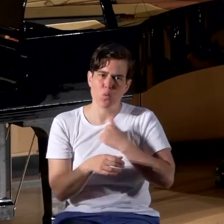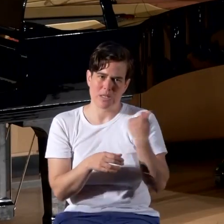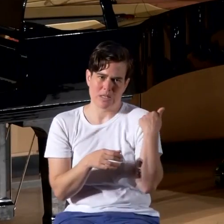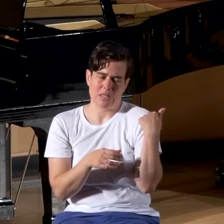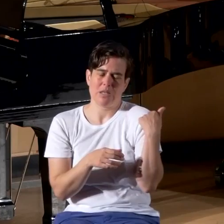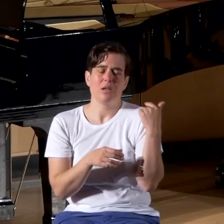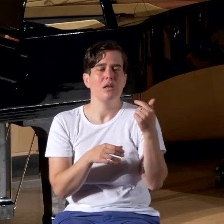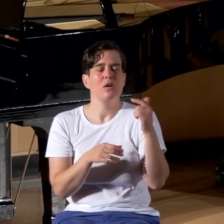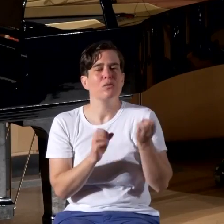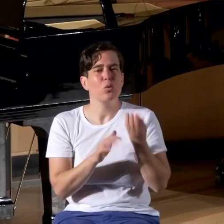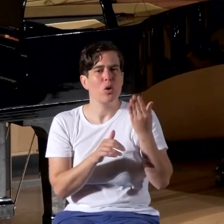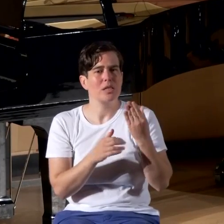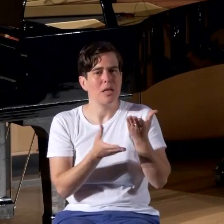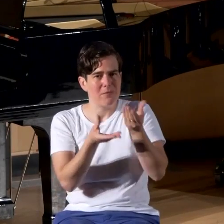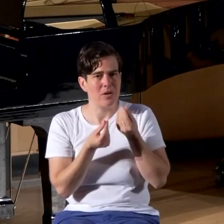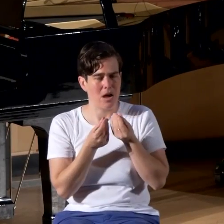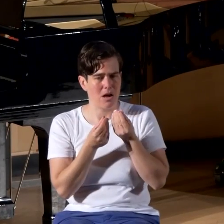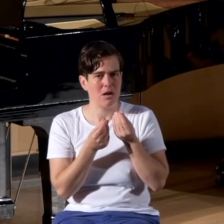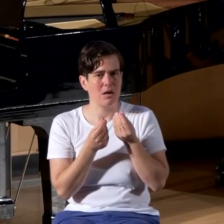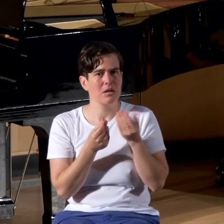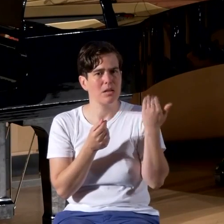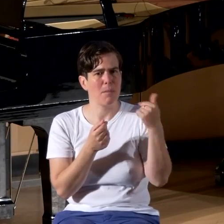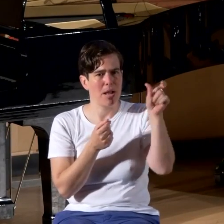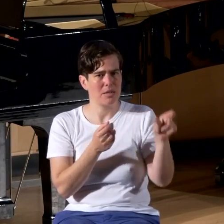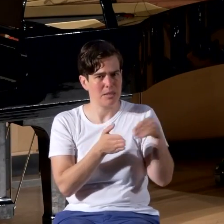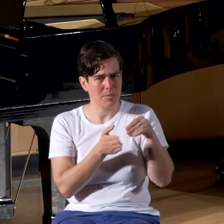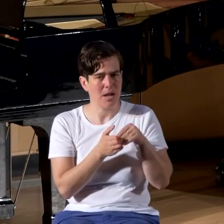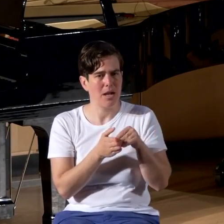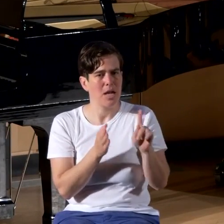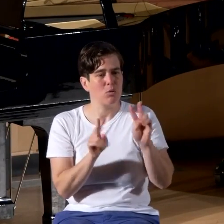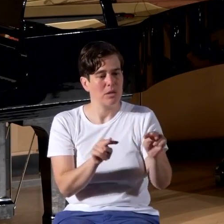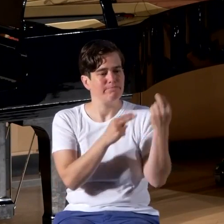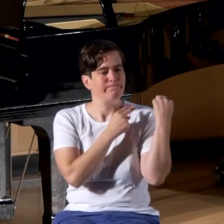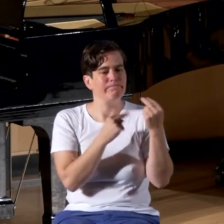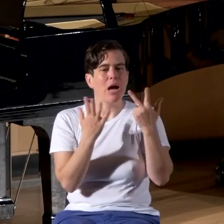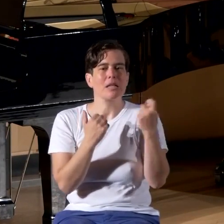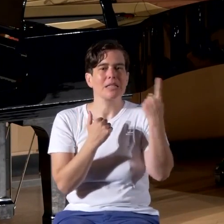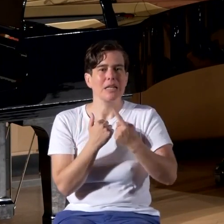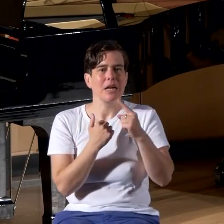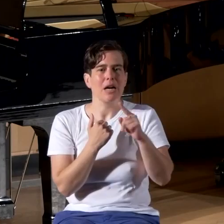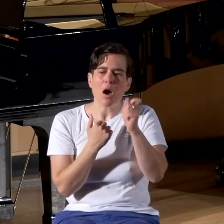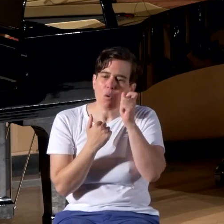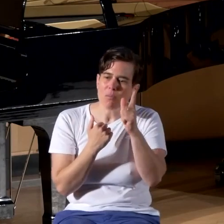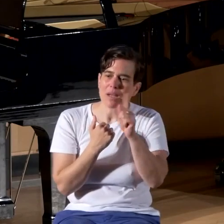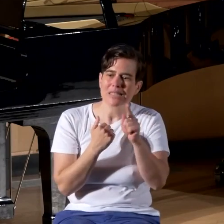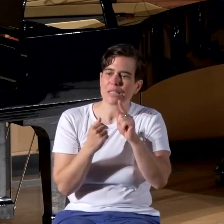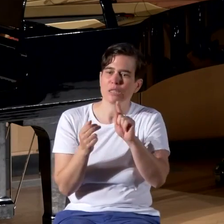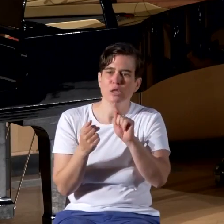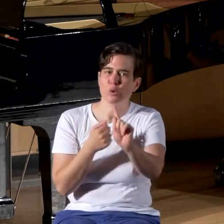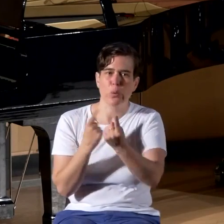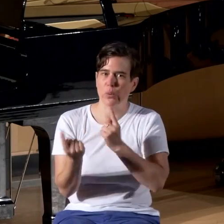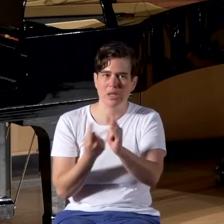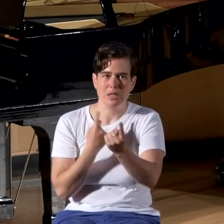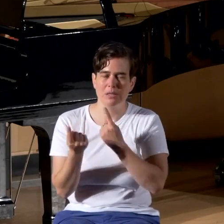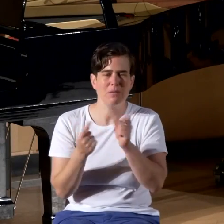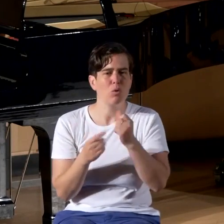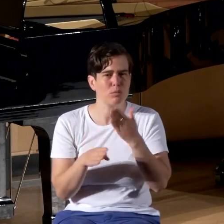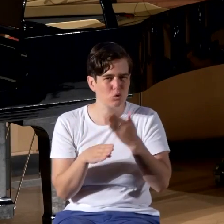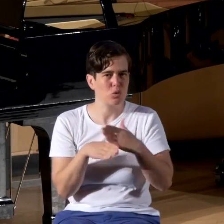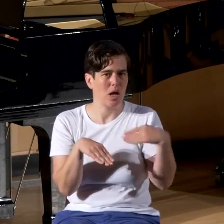April bezüglich der 80er Jahre auf: Achten Sie darauf, dass sie nicht wiederkommen, denn sie sind